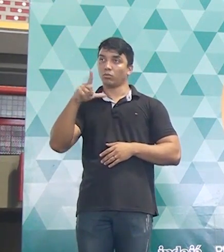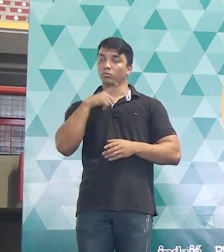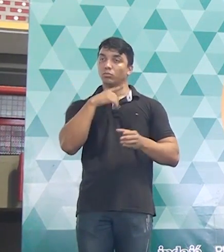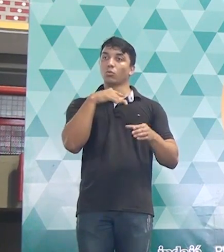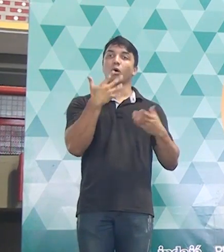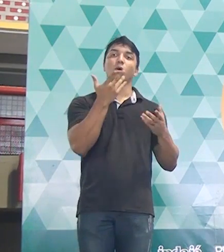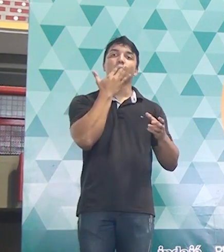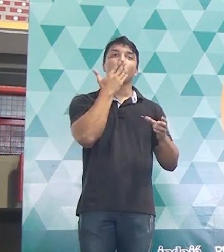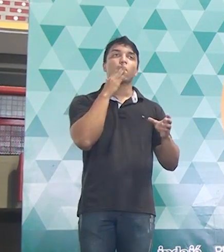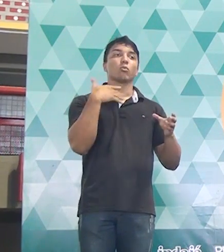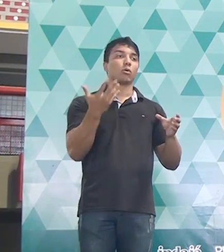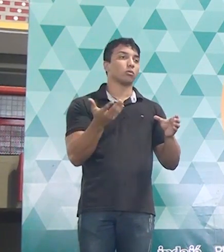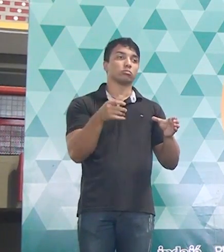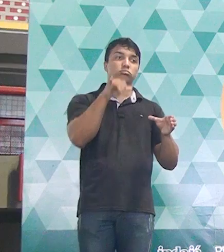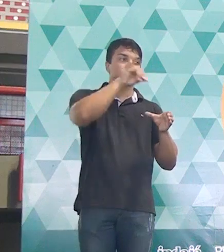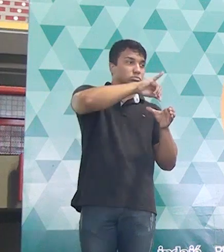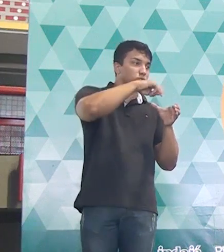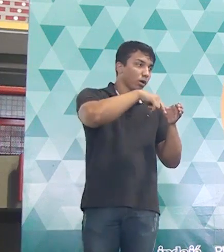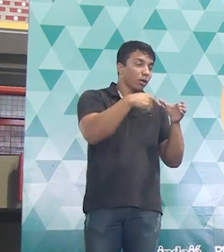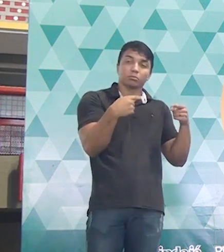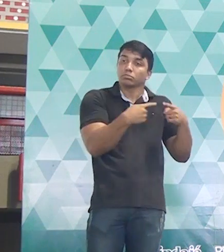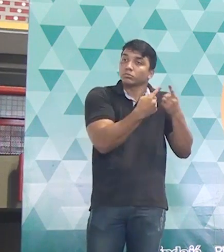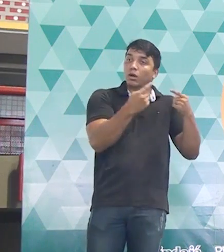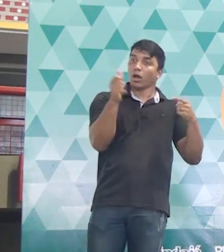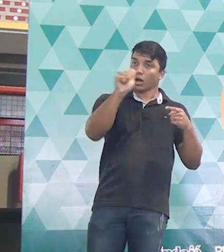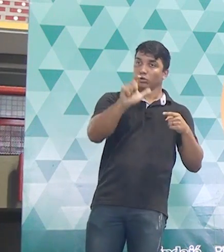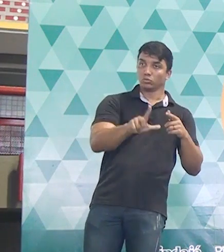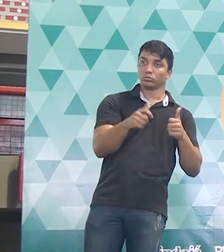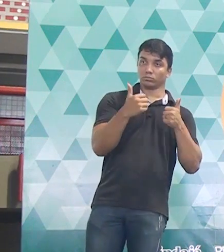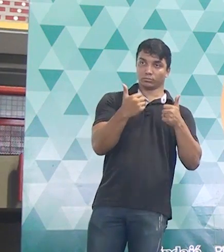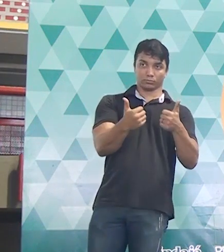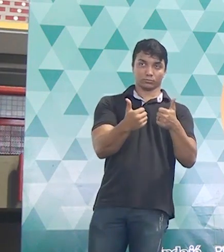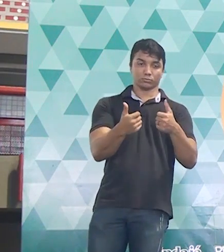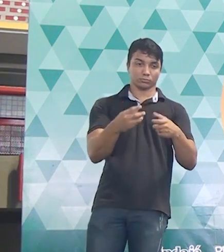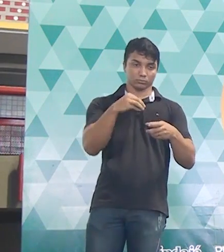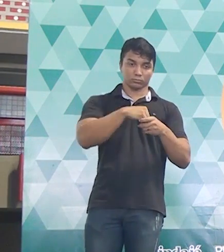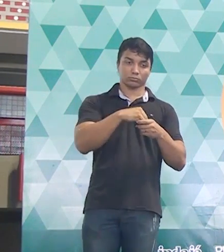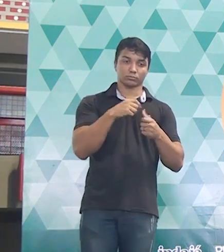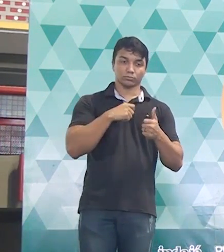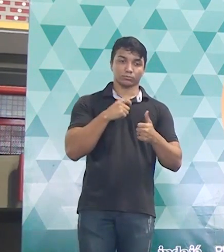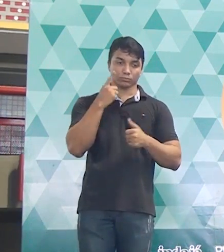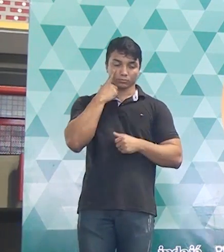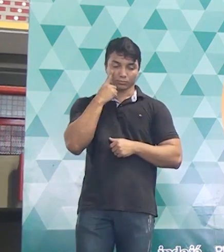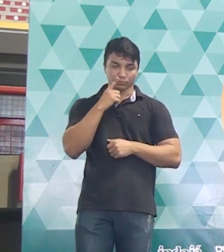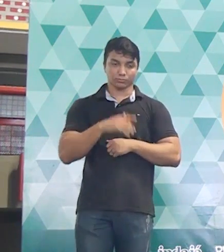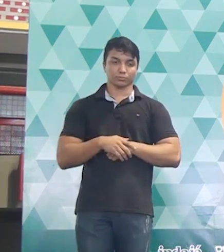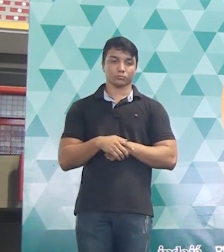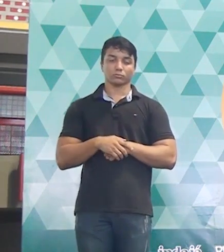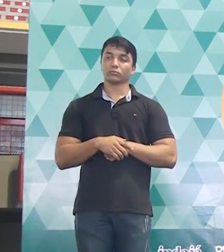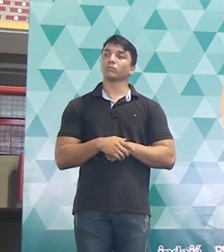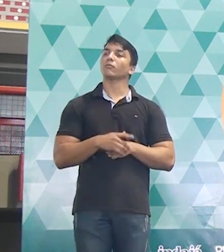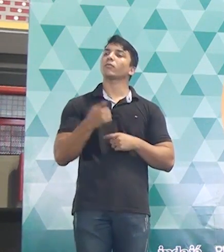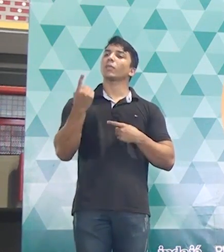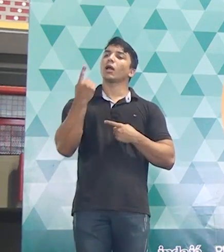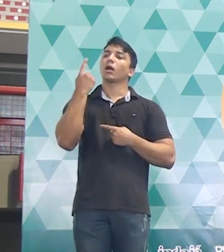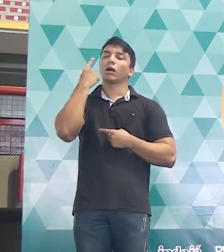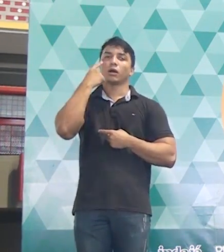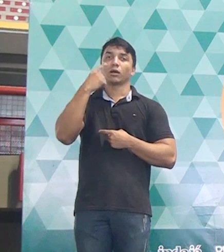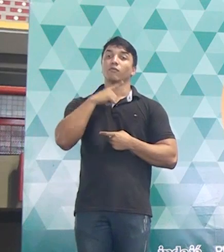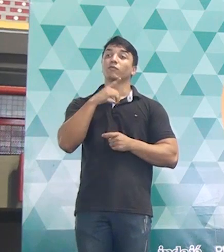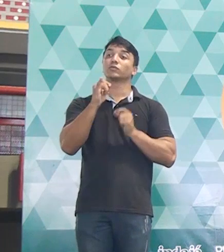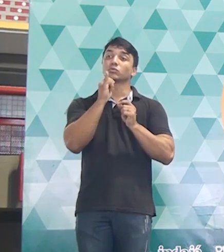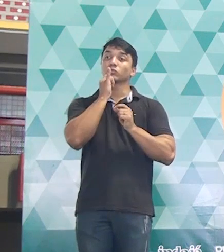a cor dele? Azul. O texto está dizendo isso. Então a solução está azul. Aí eu vou soprar com